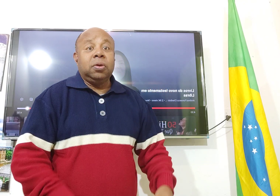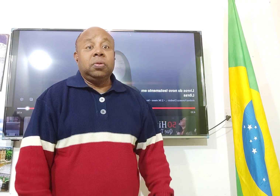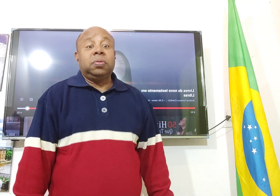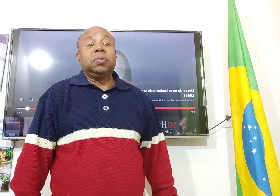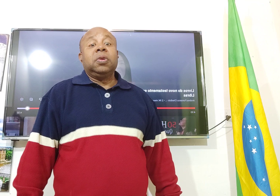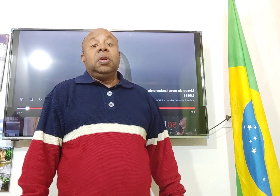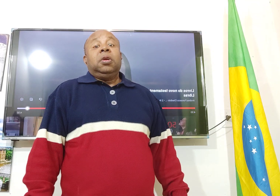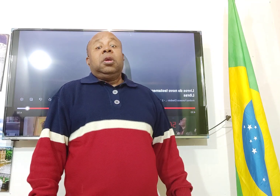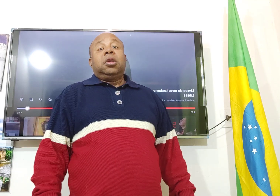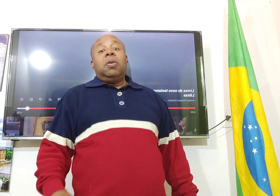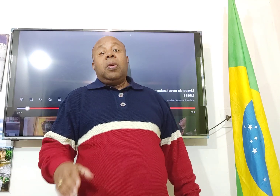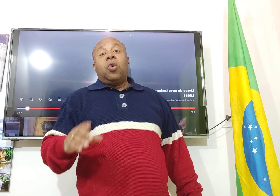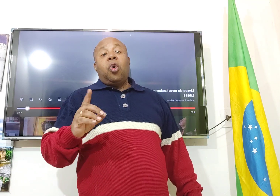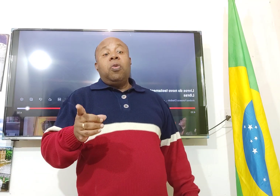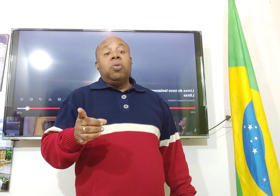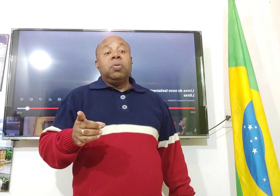Entendeu? Então,